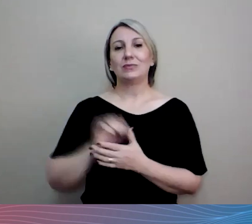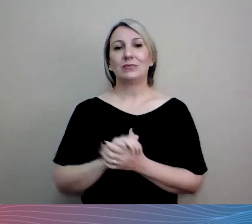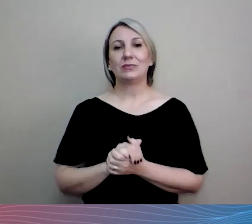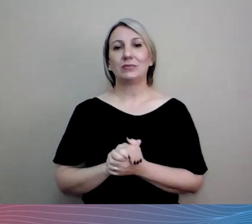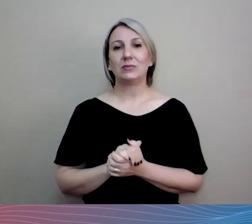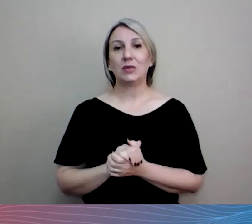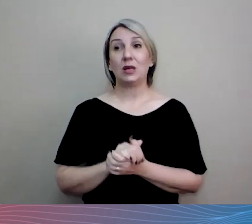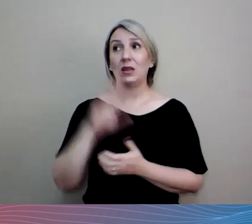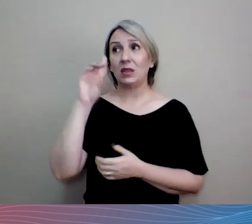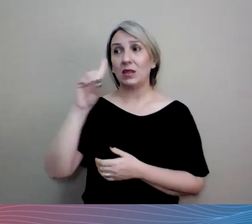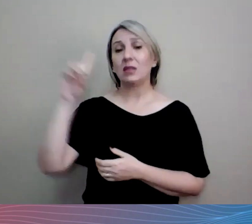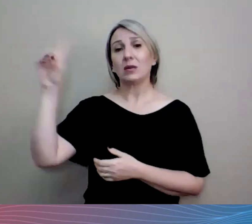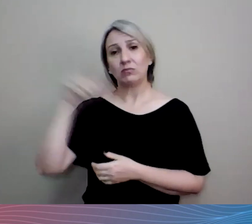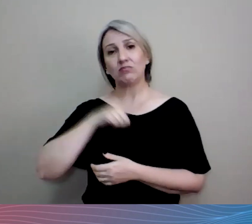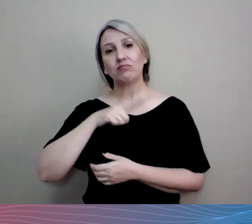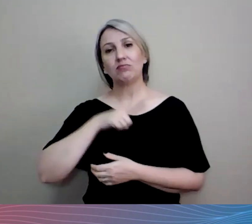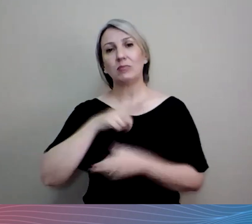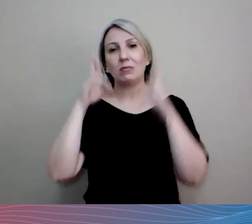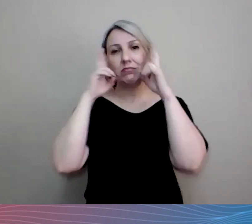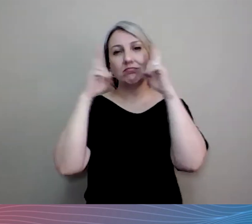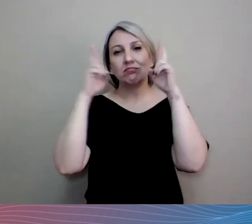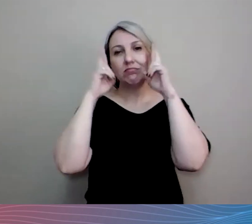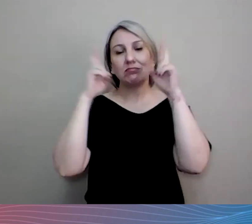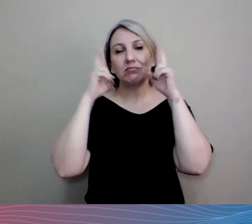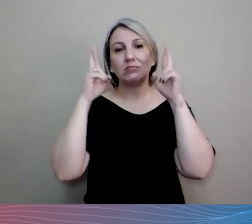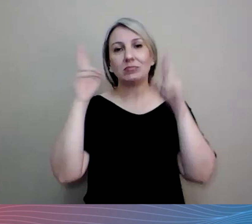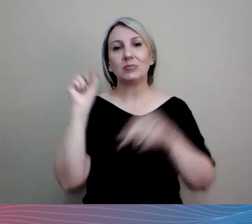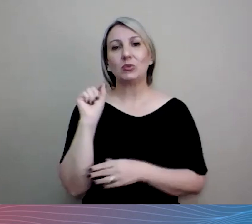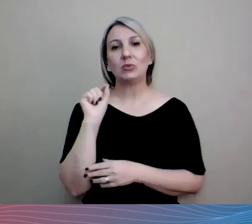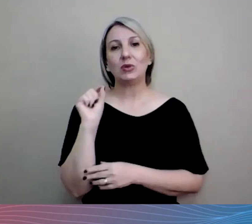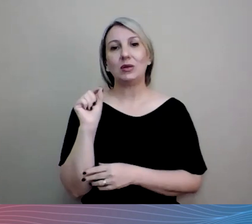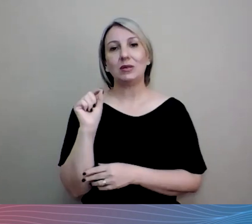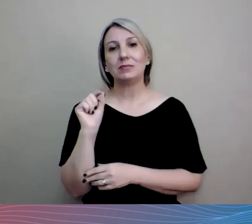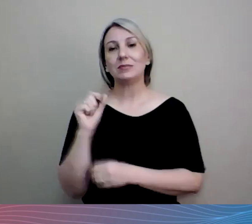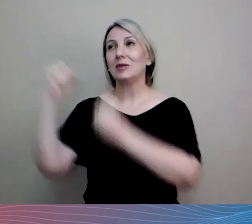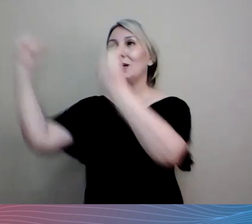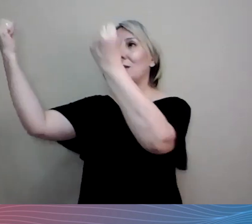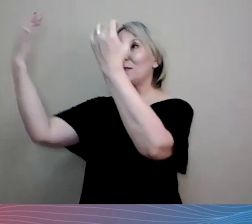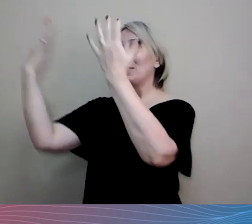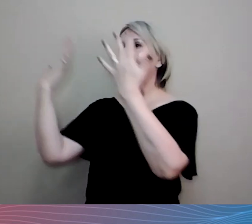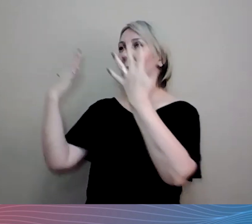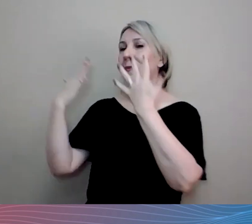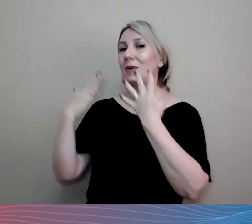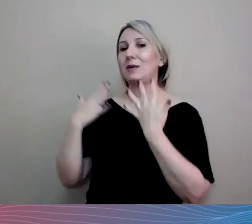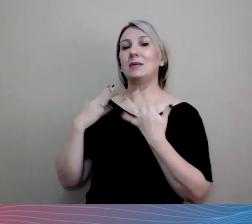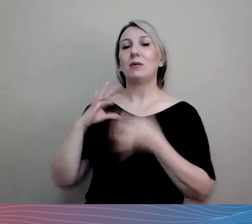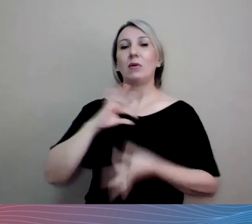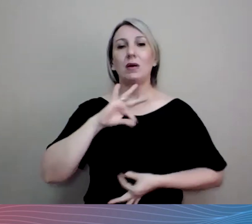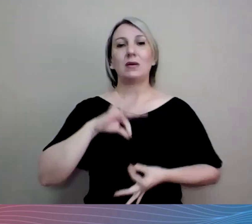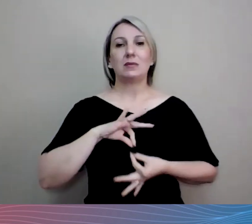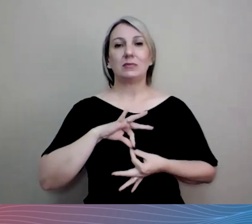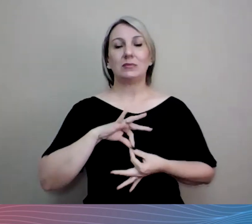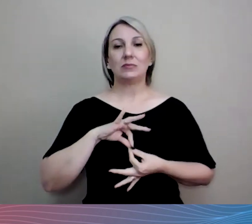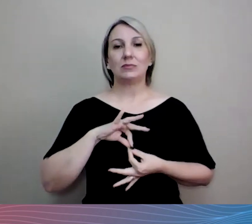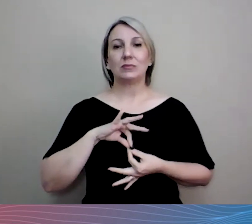esperança, irmãos, é o quê? É através da bênção espiritual no versículo 3 do capítulo 1,